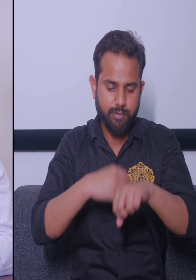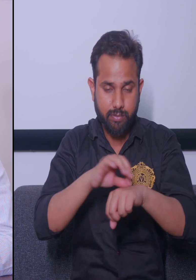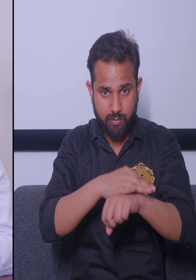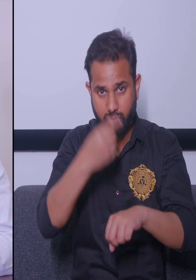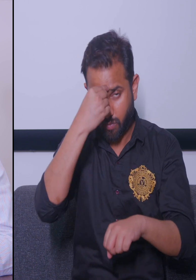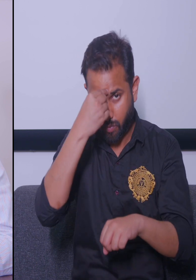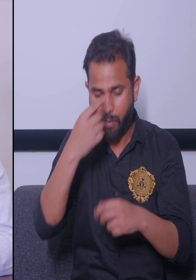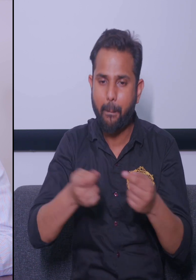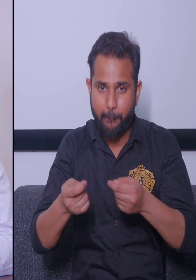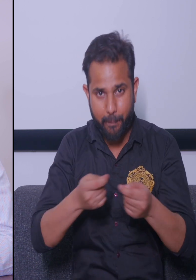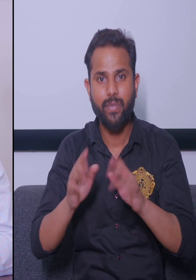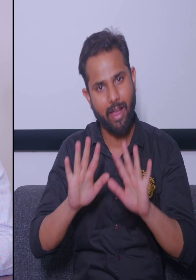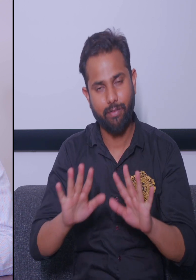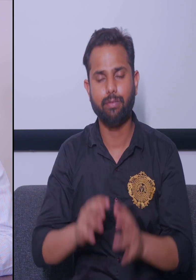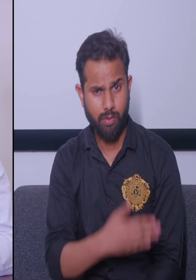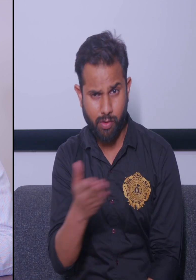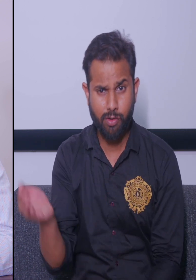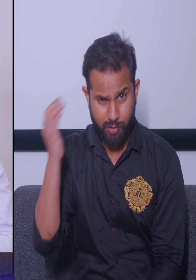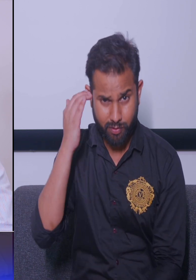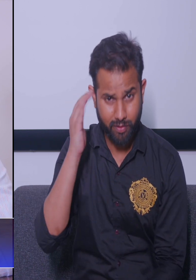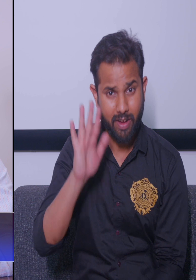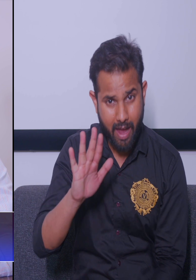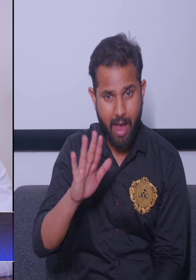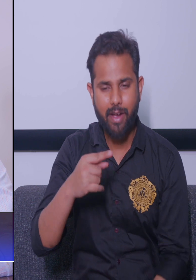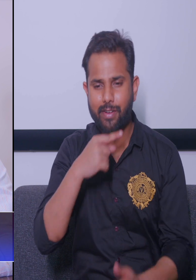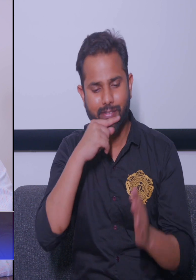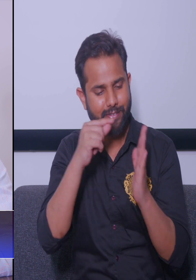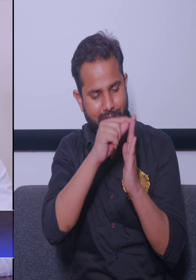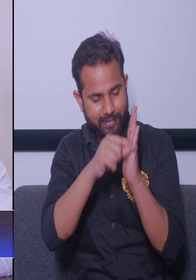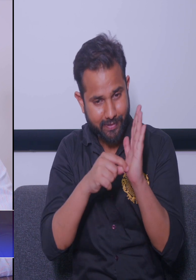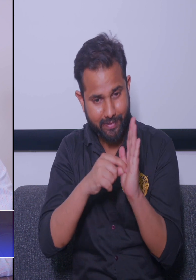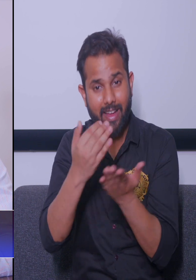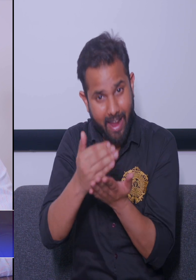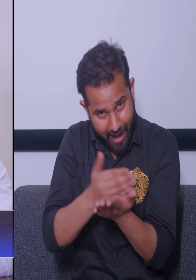कि इसके कॉम्प्लिकेशंस को मैनेज करने के लिए किया जाता है। क्या आप जानते हैं कि